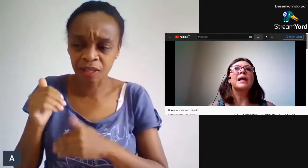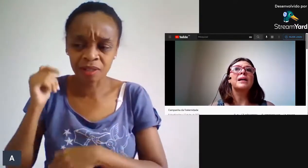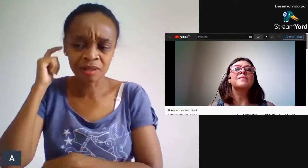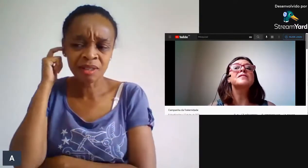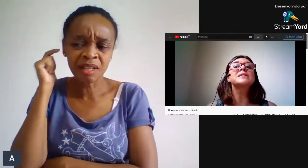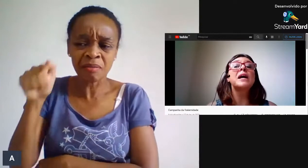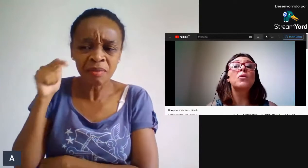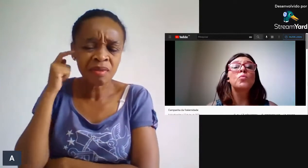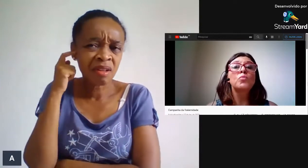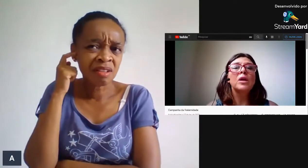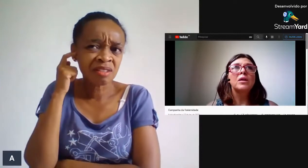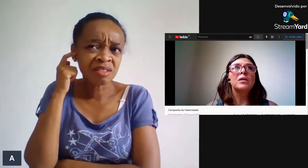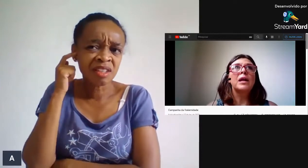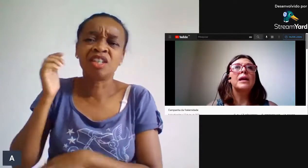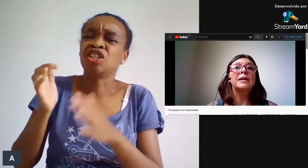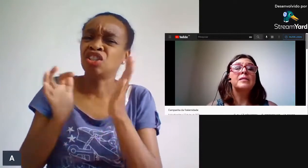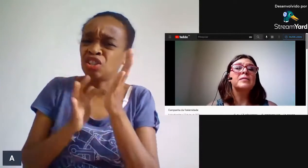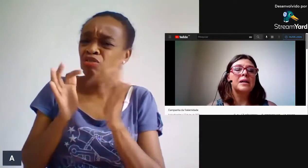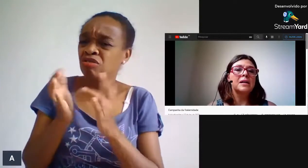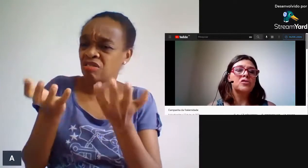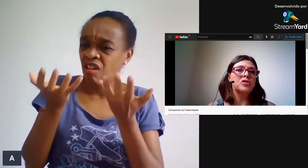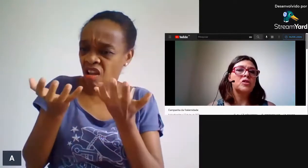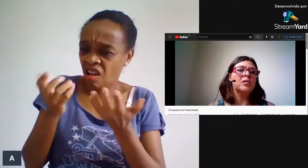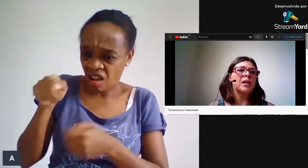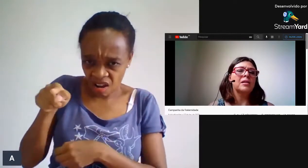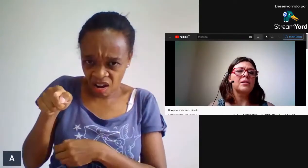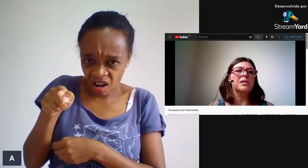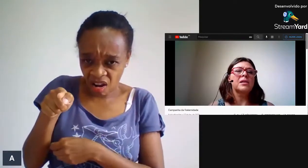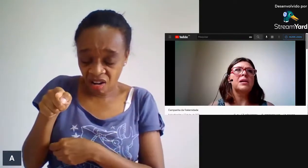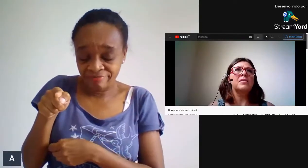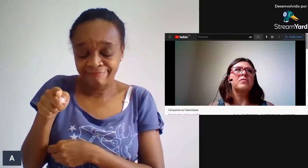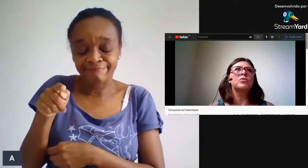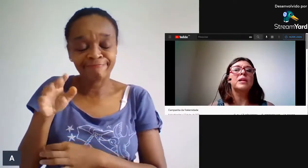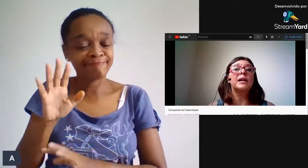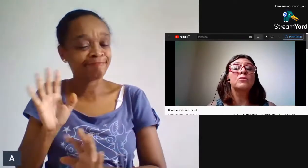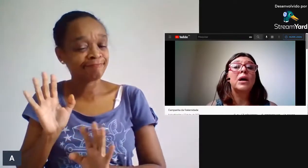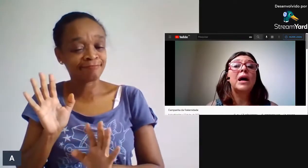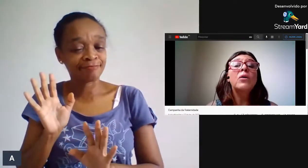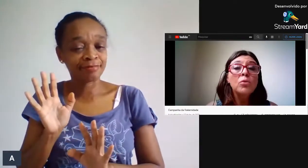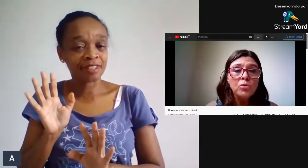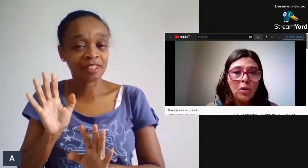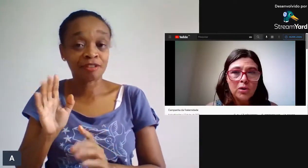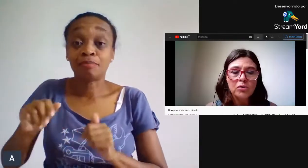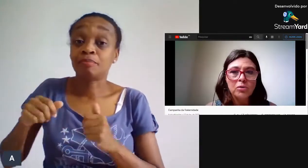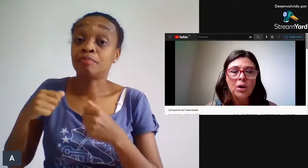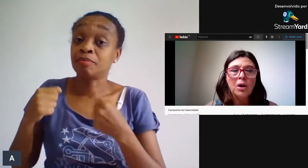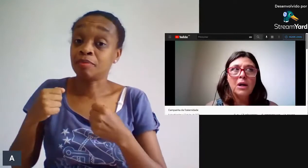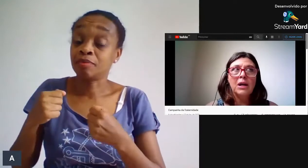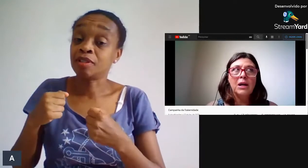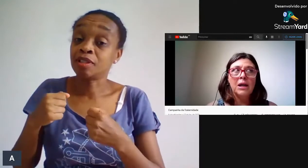com aquela visão, né, cristã que a gente tem e voltado ao